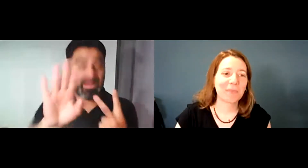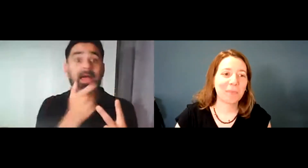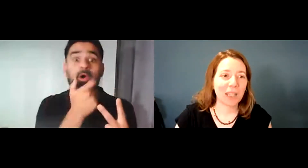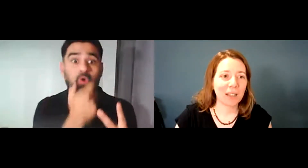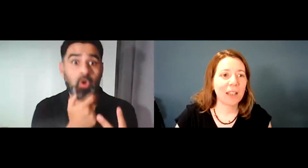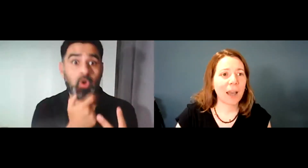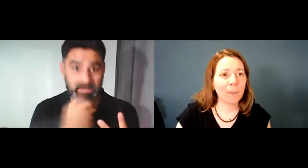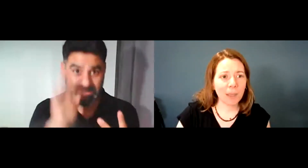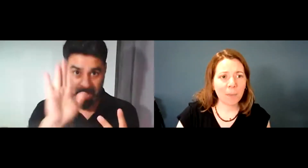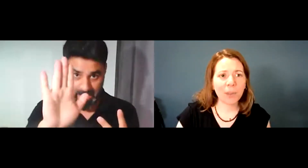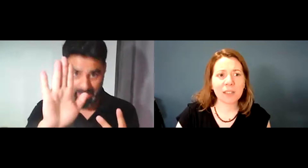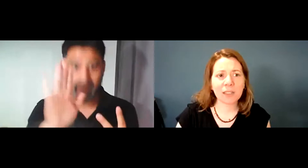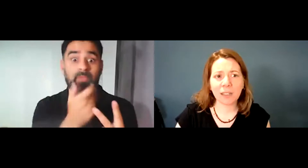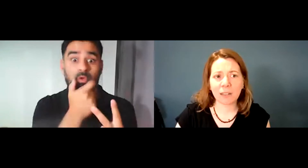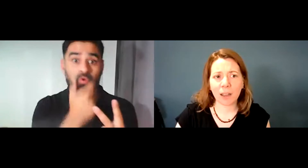Bien. También puede ser, a ver,